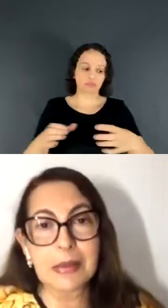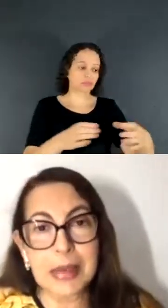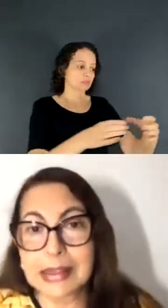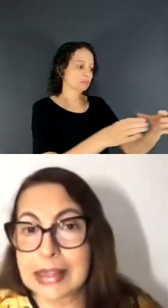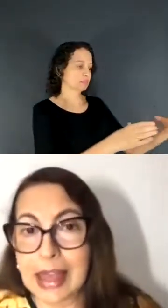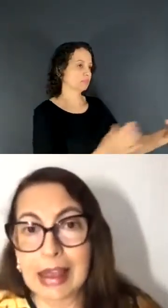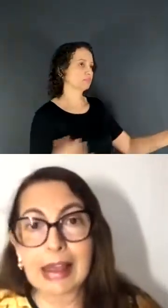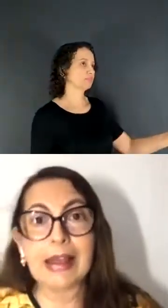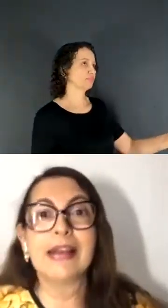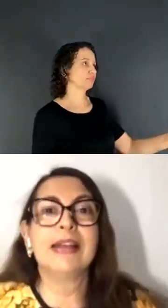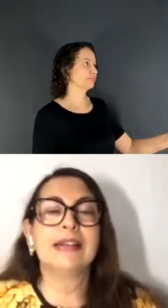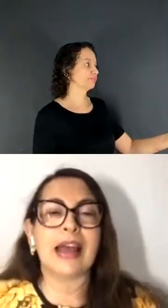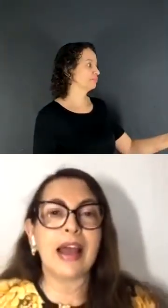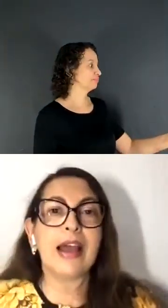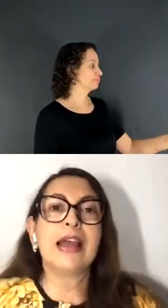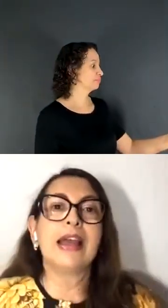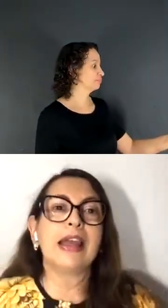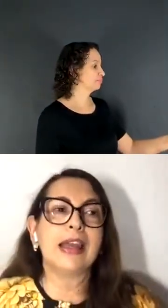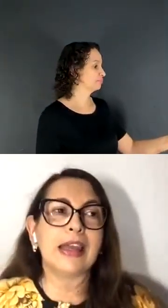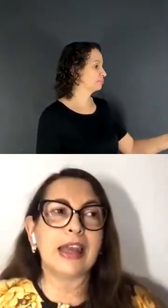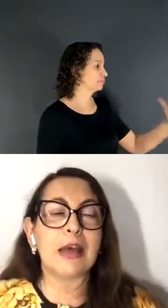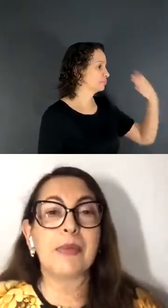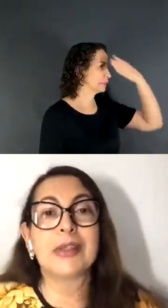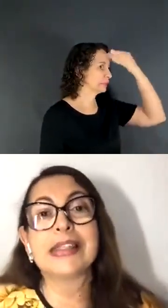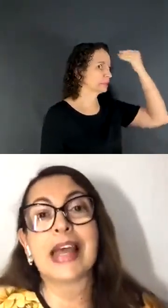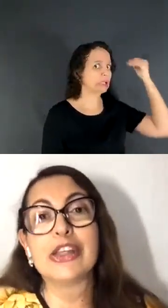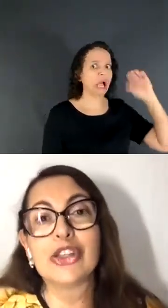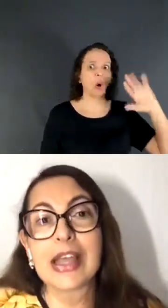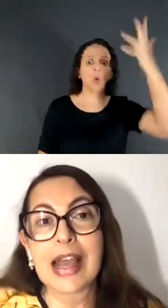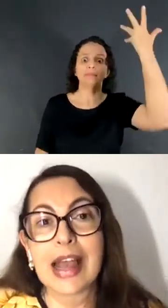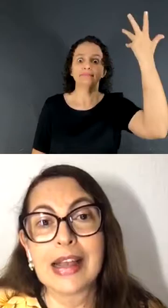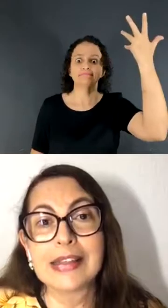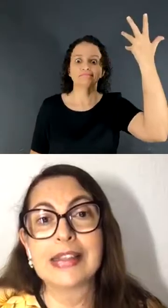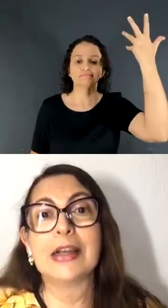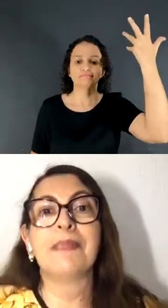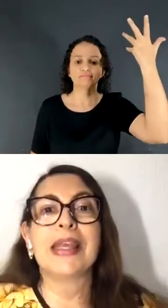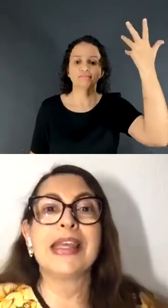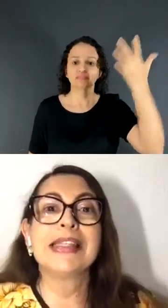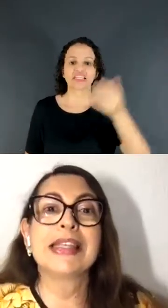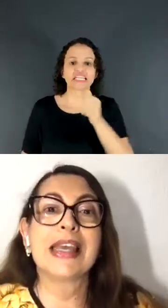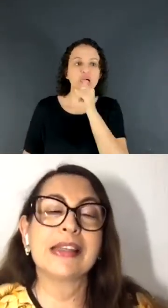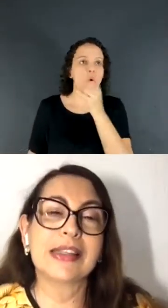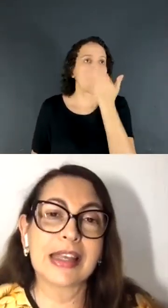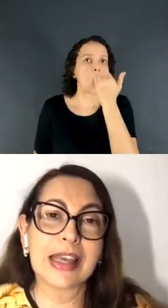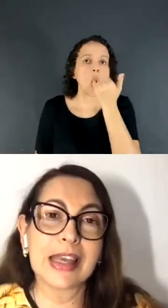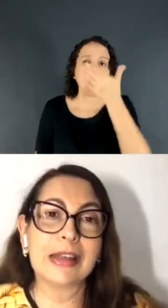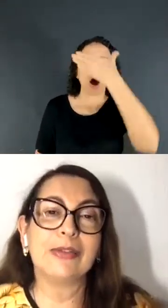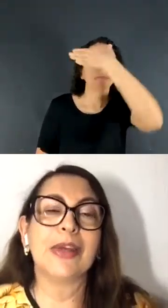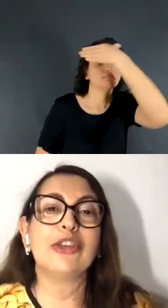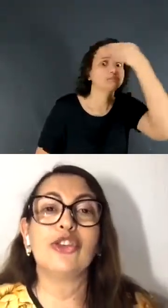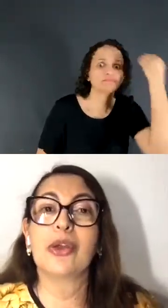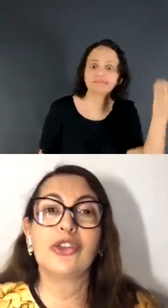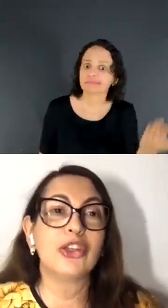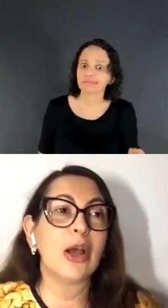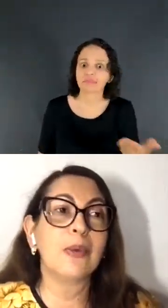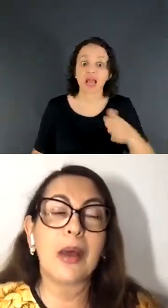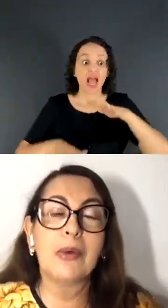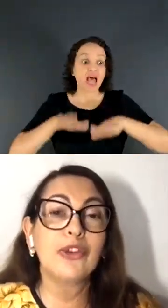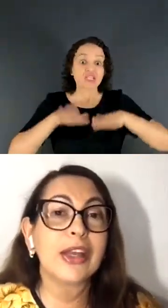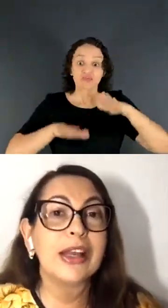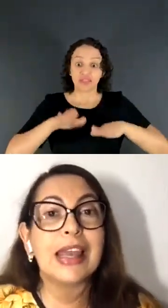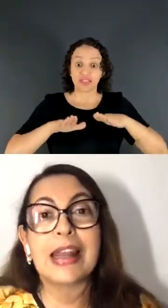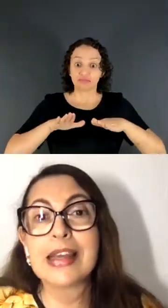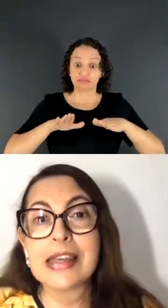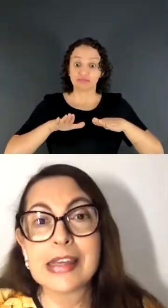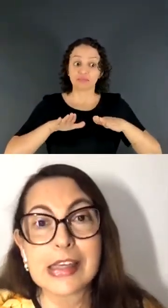de se alimentar, tá? Ela pode sair de casa e esquecer, né, de